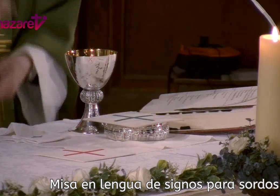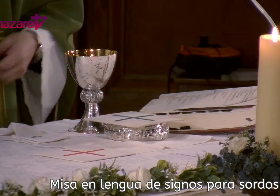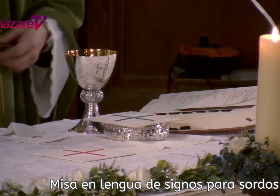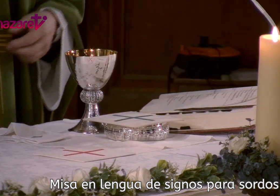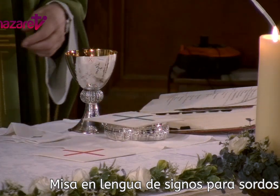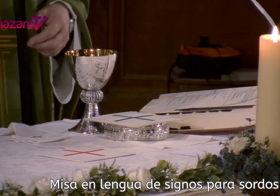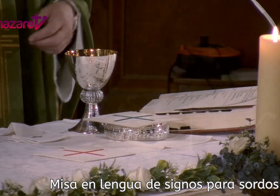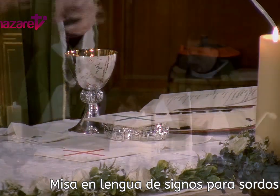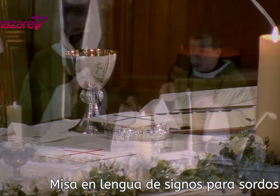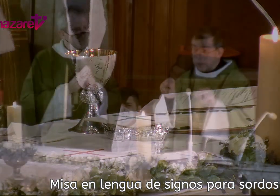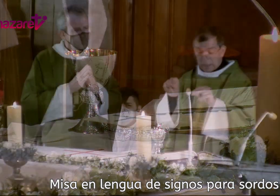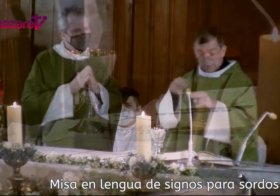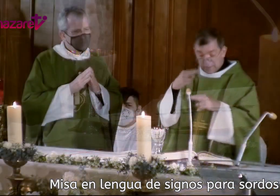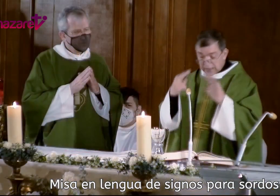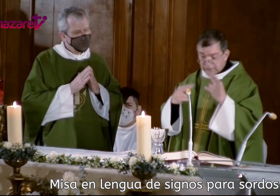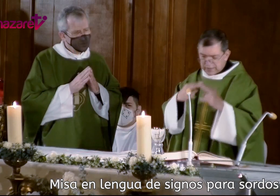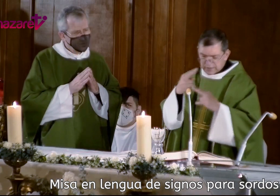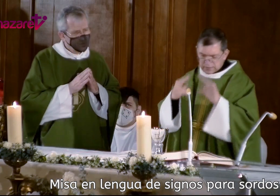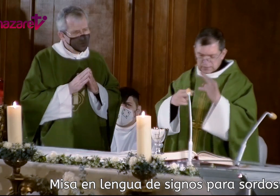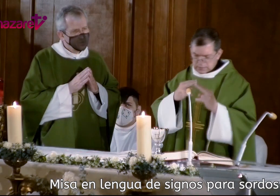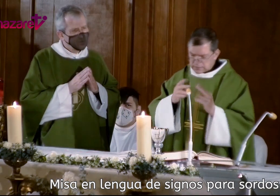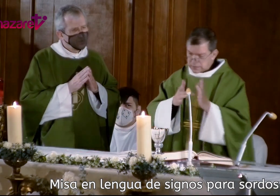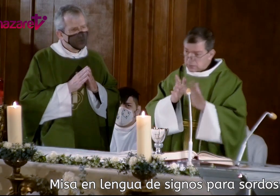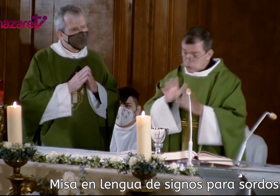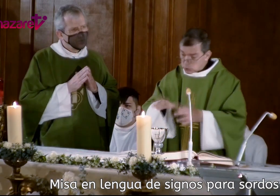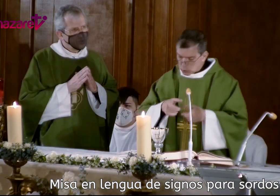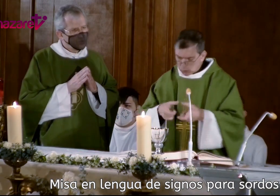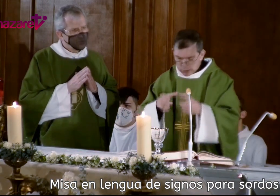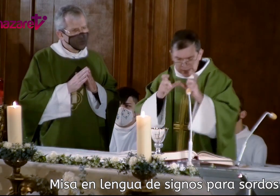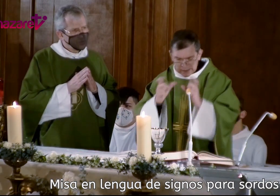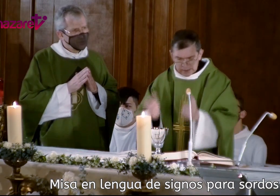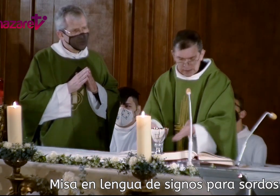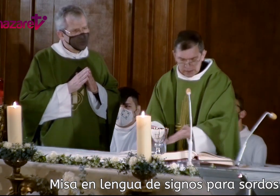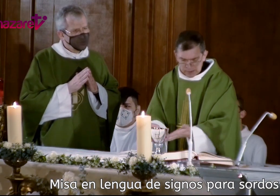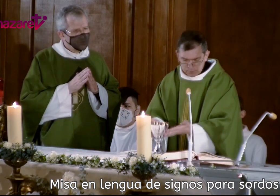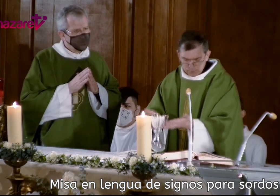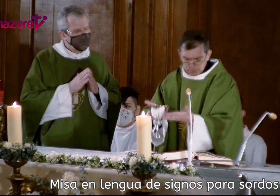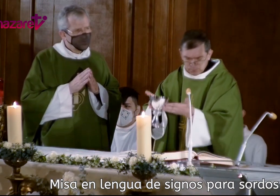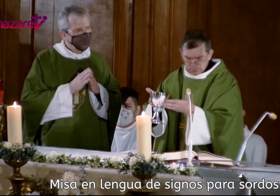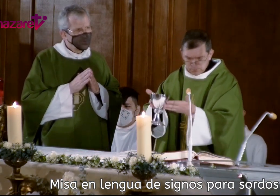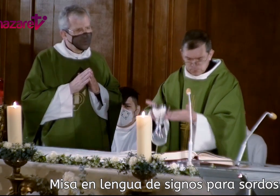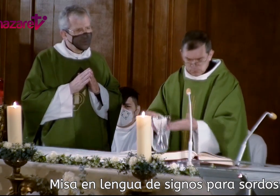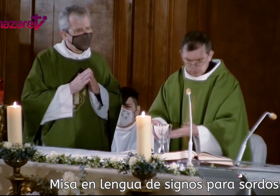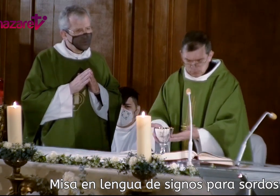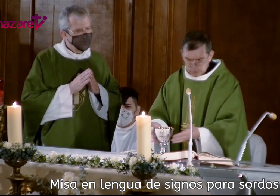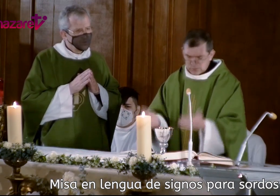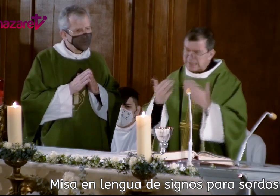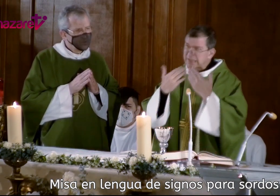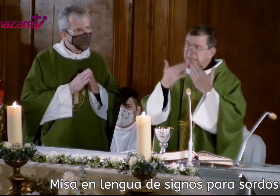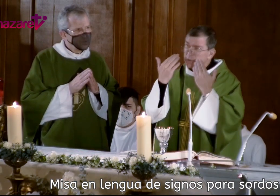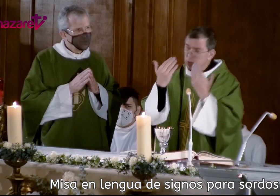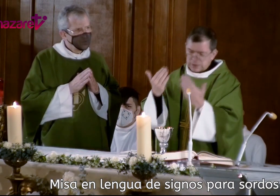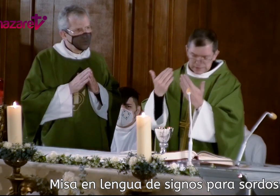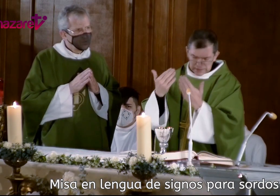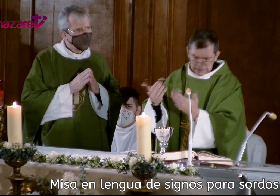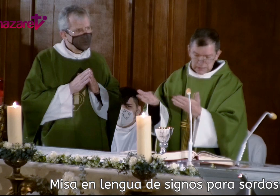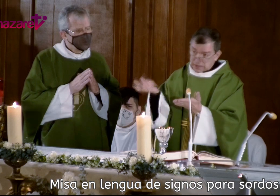De mismo modo, acabada la cena, tomó el cáliz y, dándote gracia de